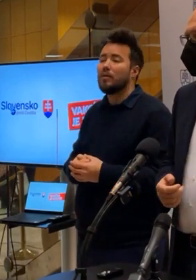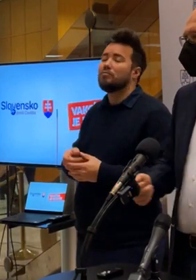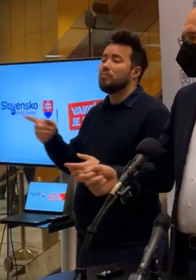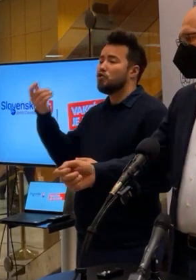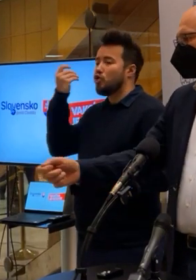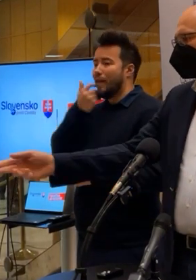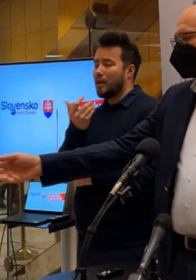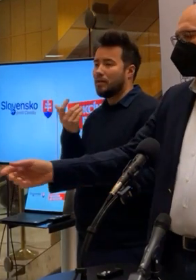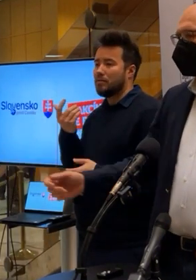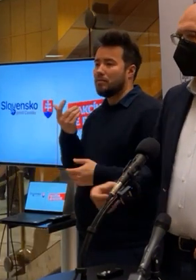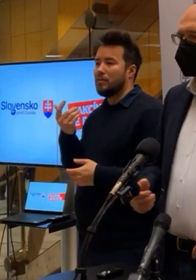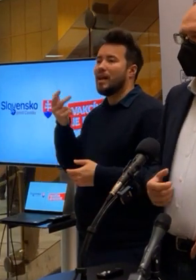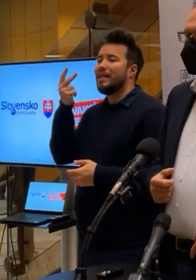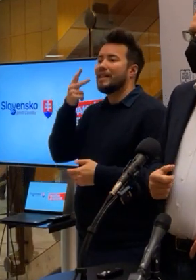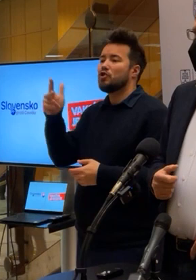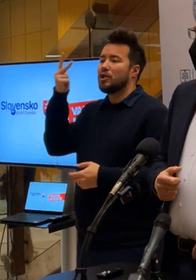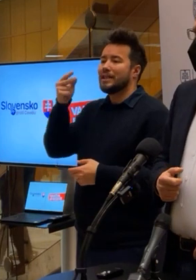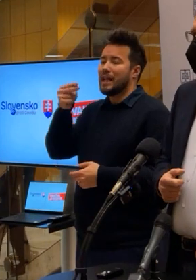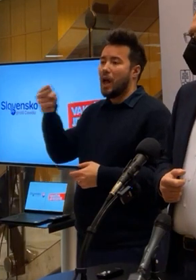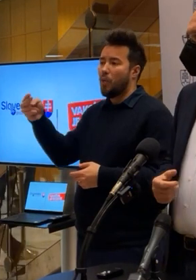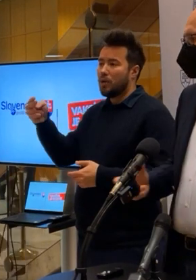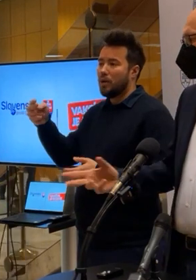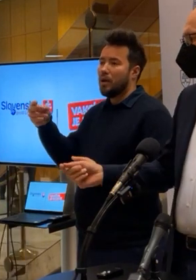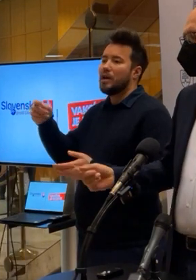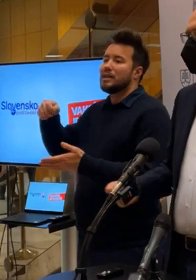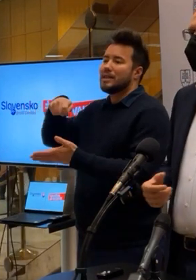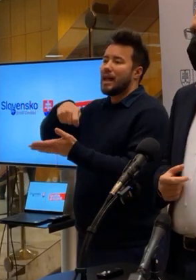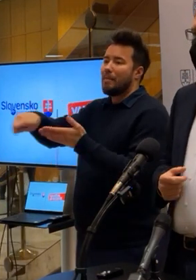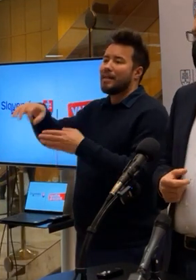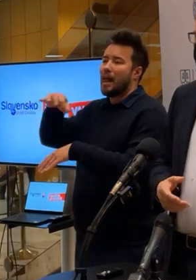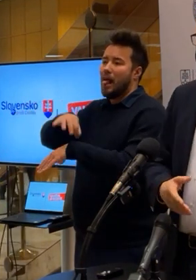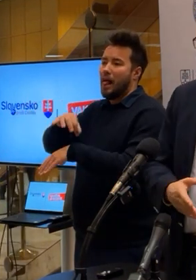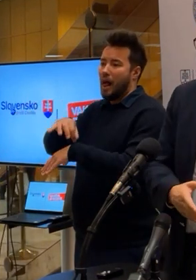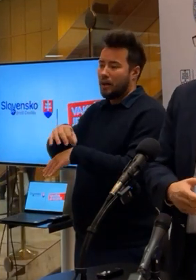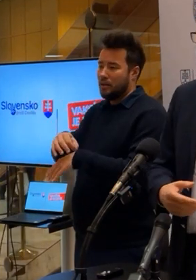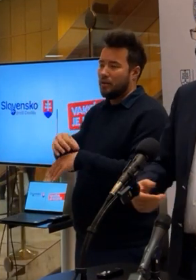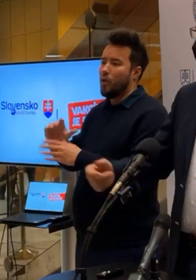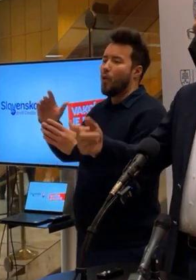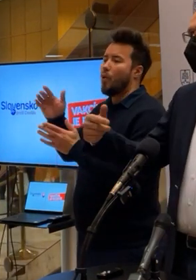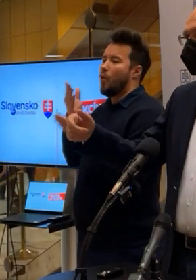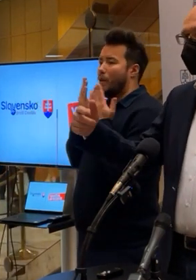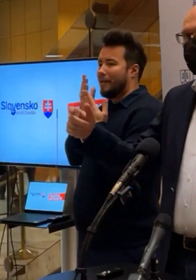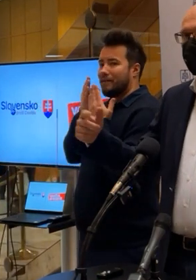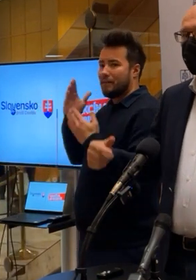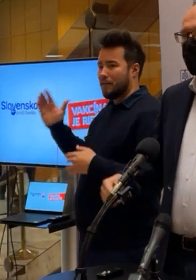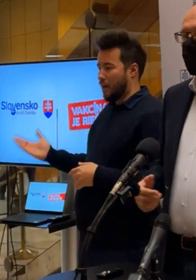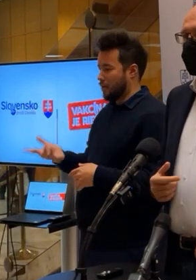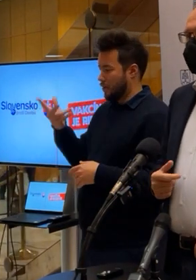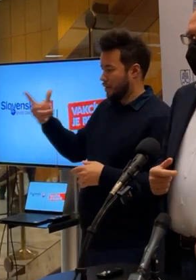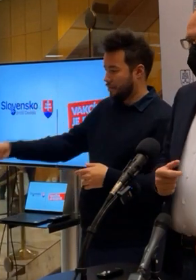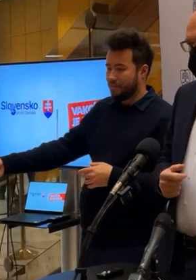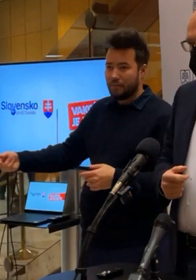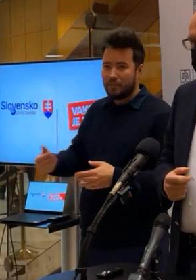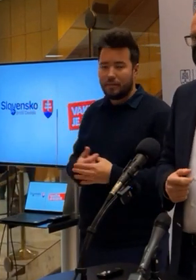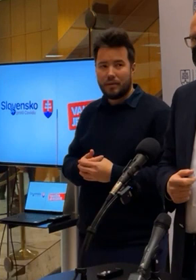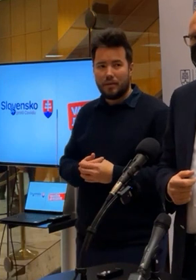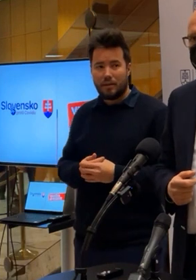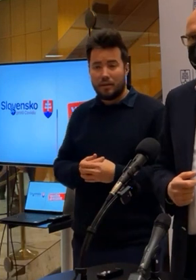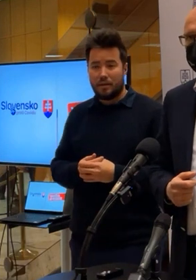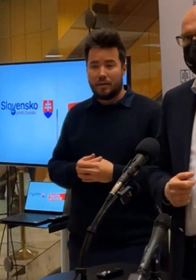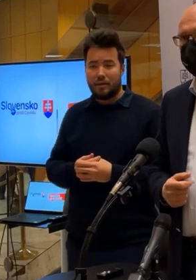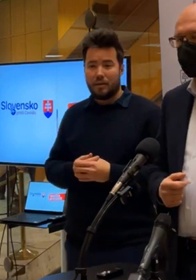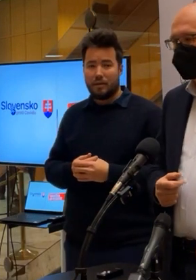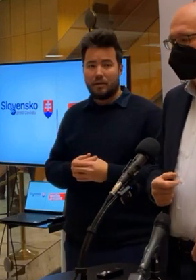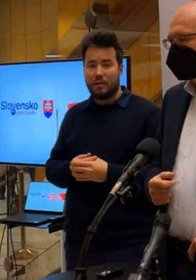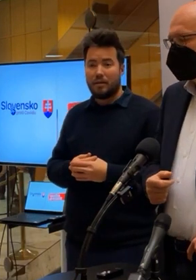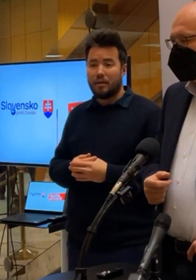eur a podplatí lekára za to, aby tento strekol do umyvadla a zapísal ho a ešte bude môcť... Ja viem, že úplatok